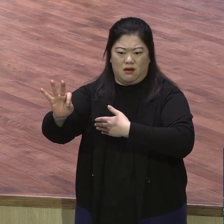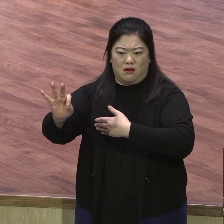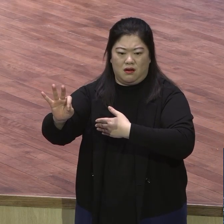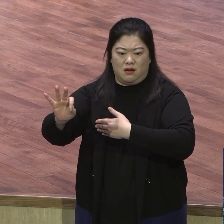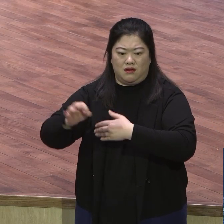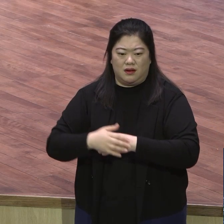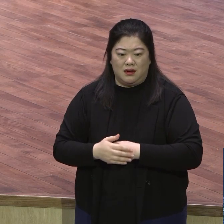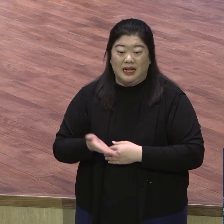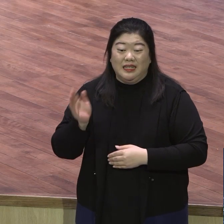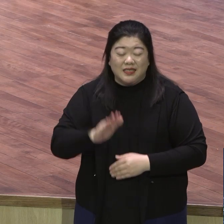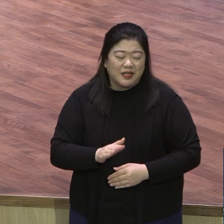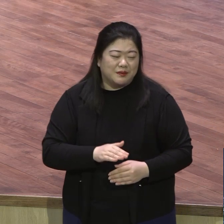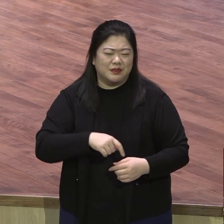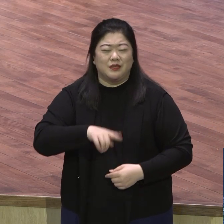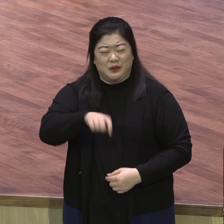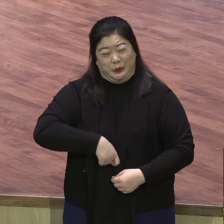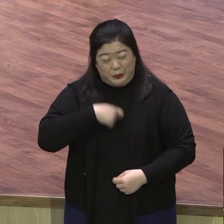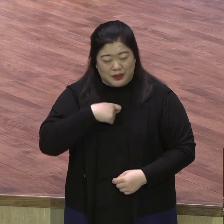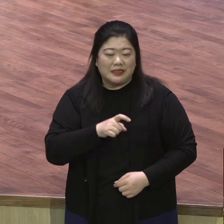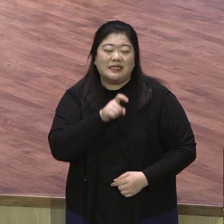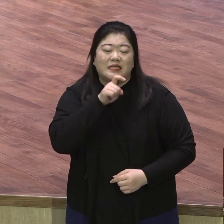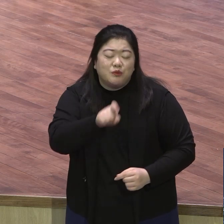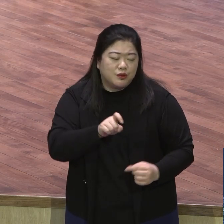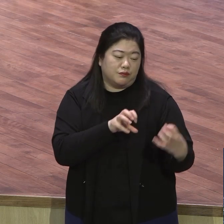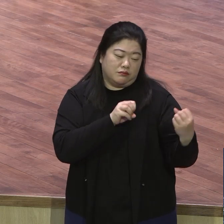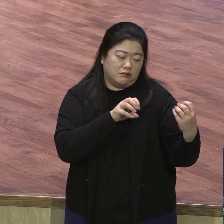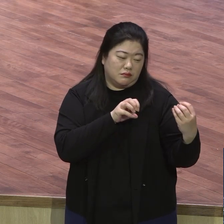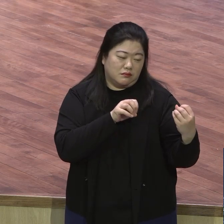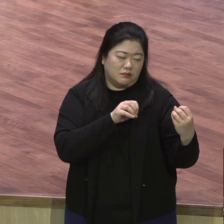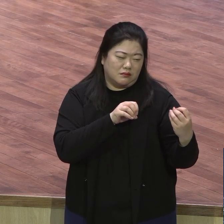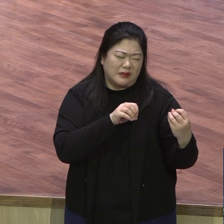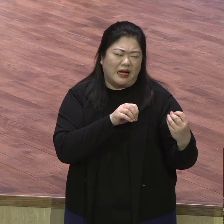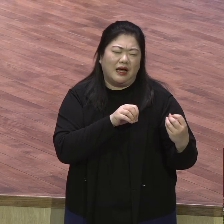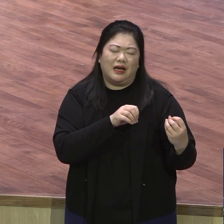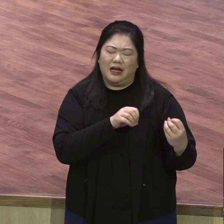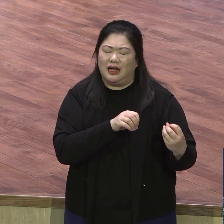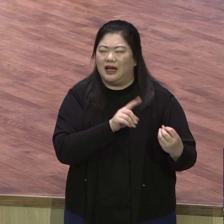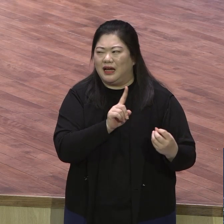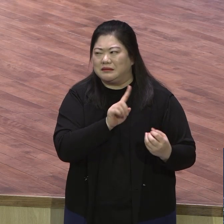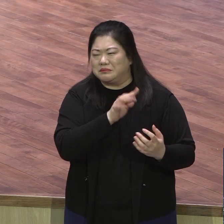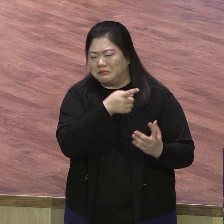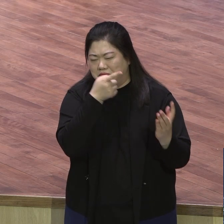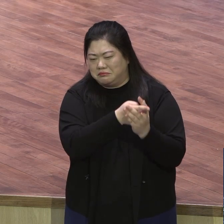10분만 대화해보면 금방 알아요. 그 알 정도가 돼야 됩니다.